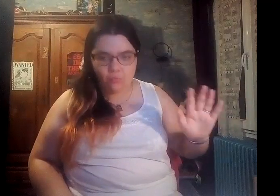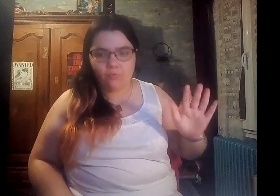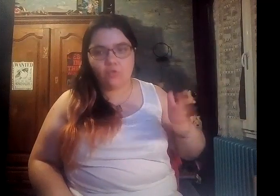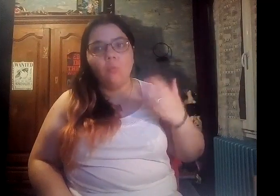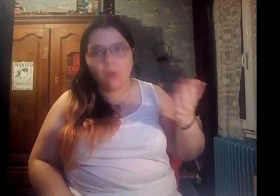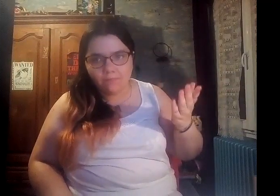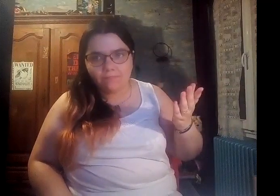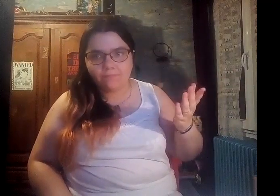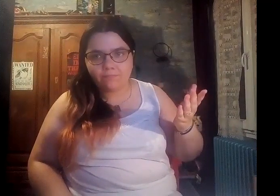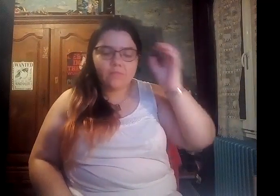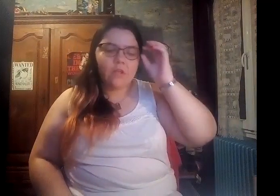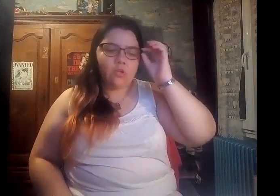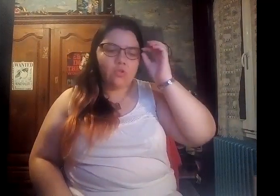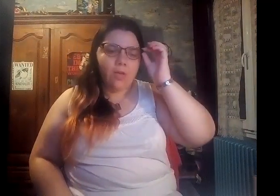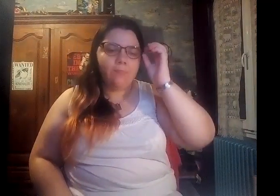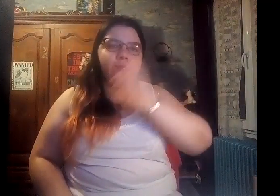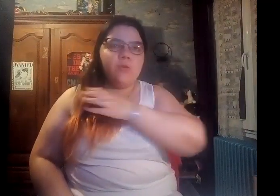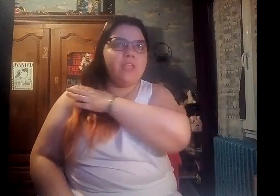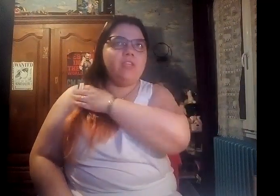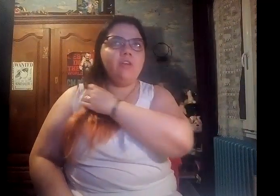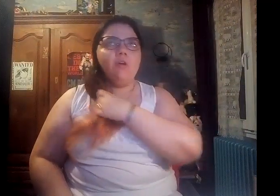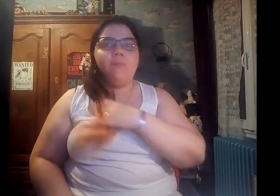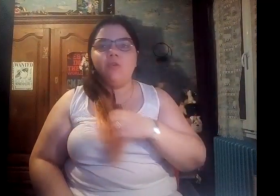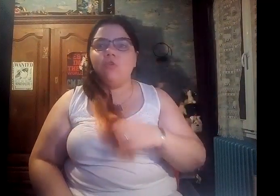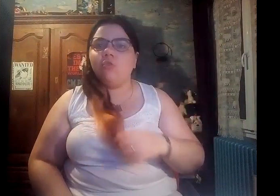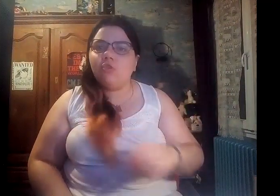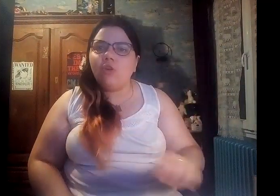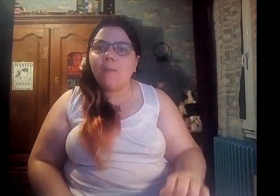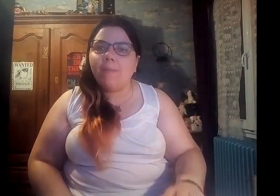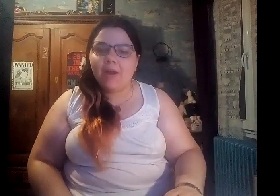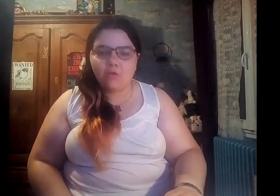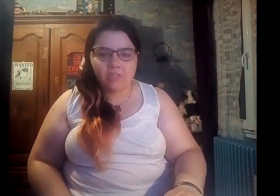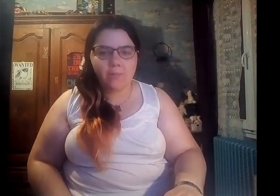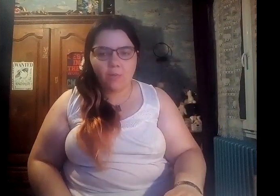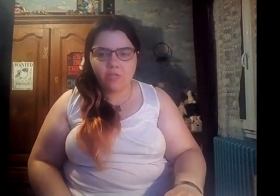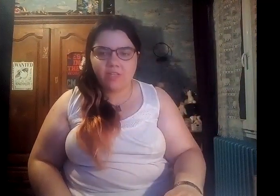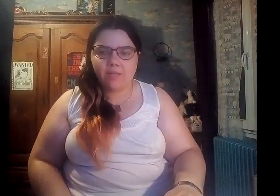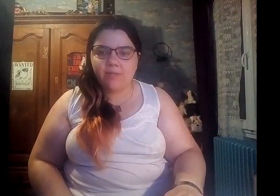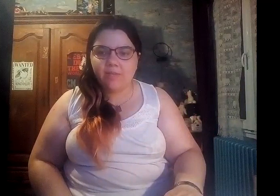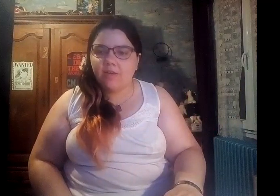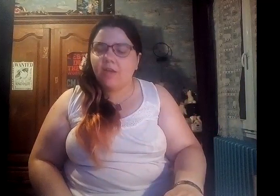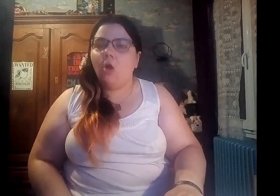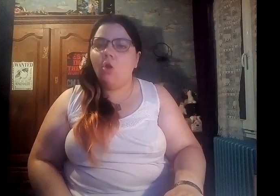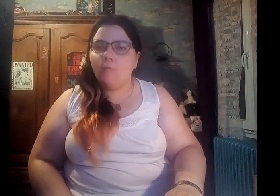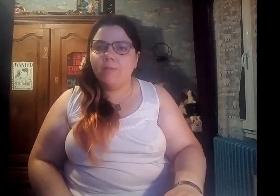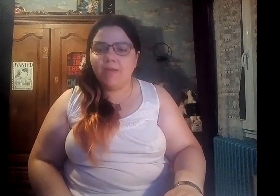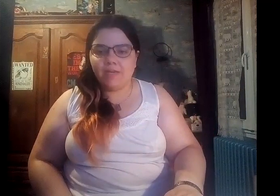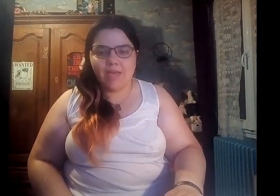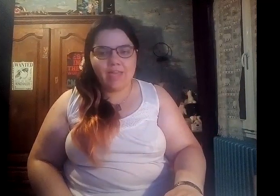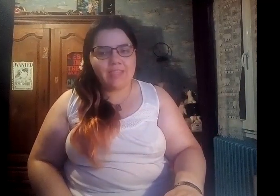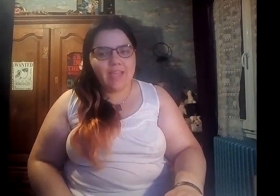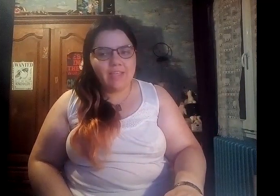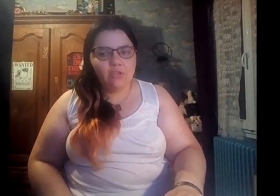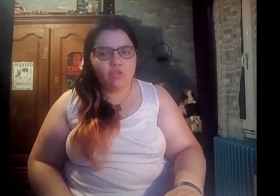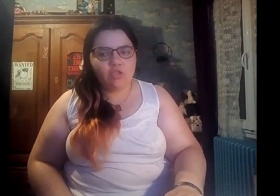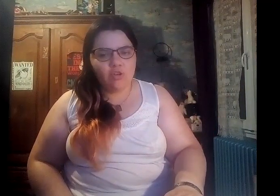selon moi en tout cas une petite piqûre de rappel s'impose les amis le mimique est un Indo